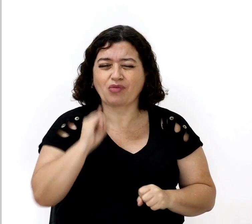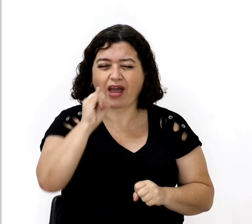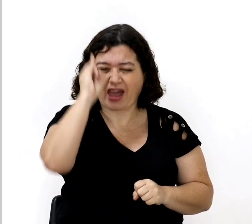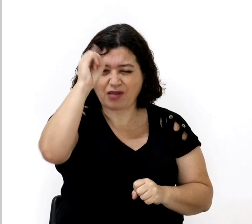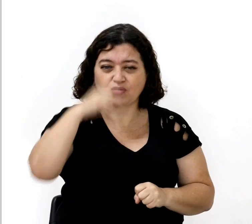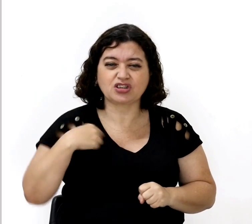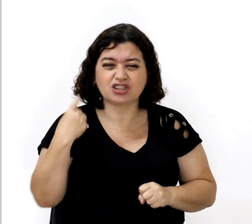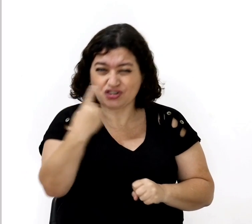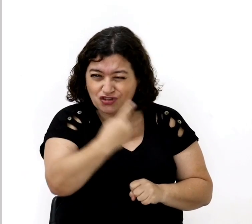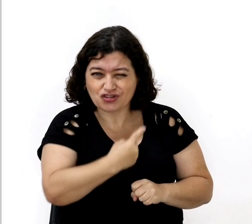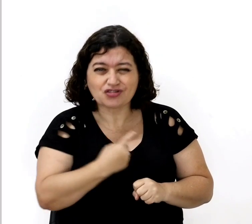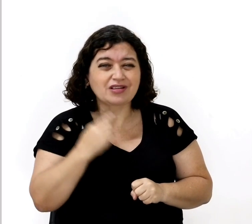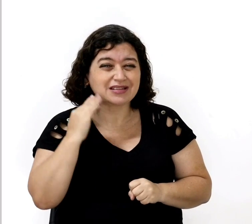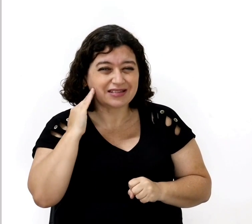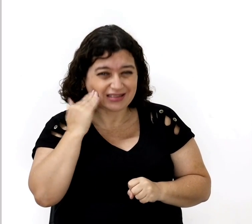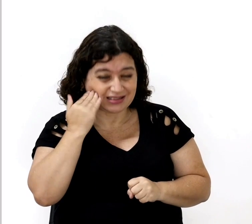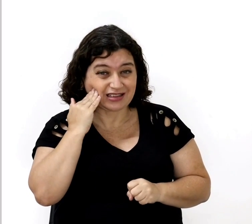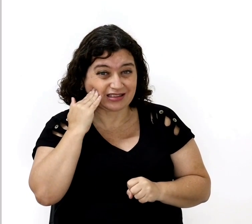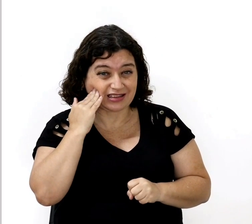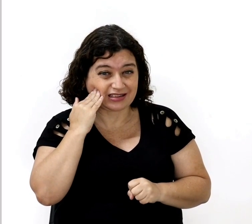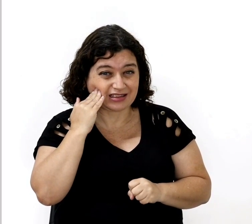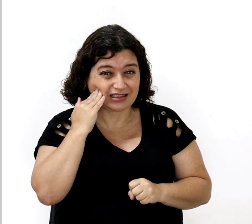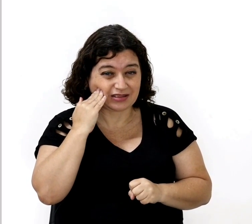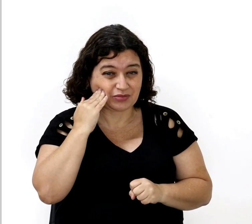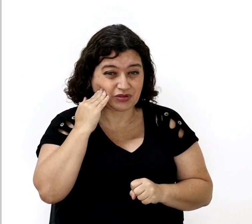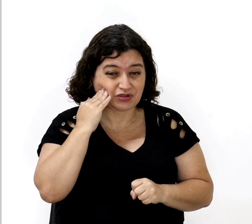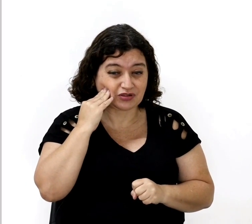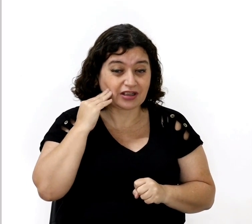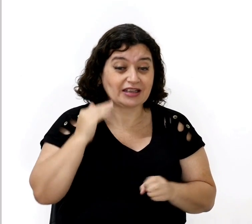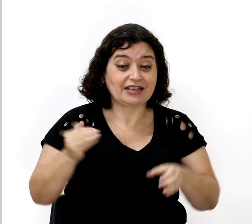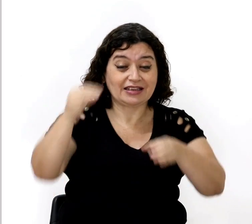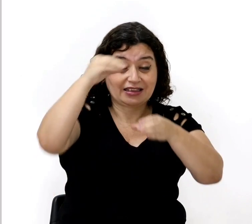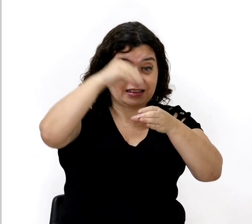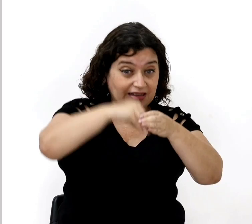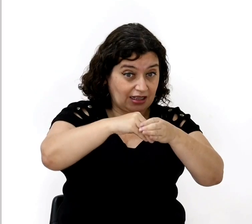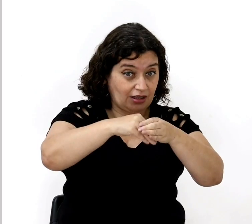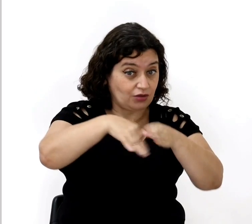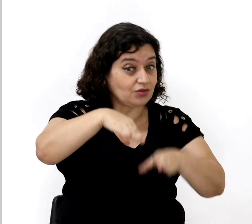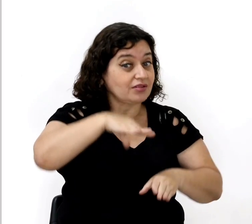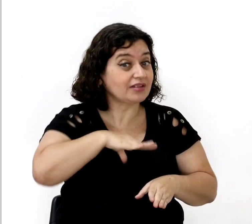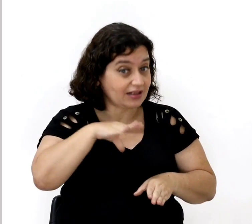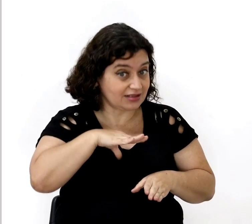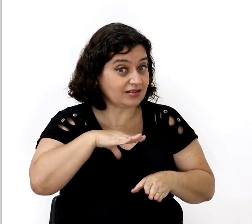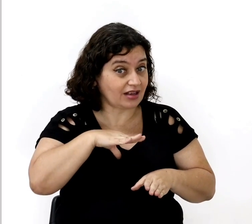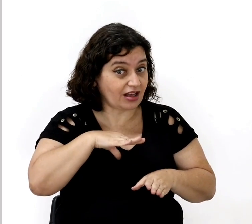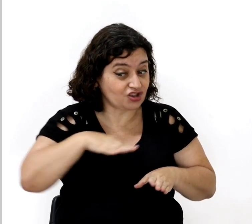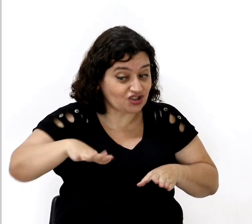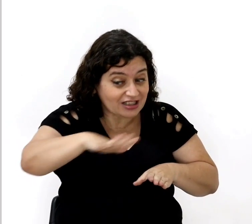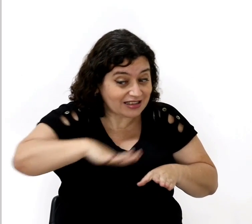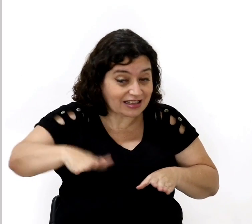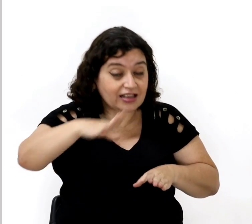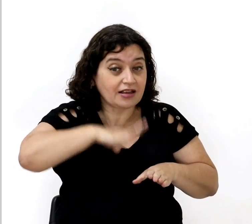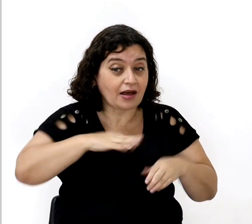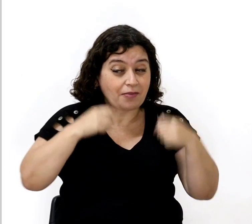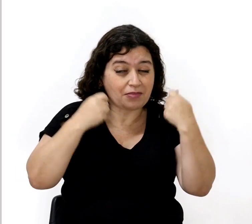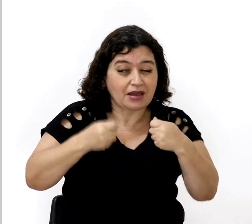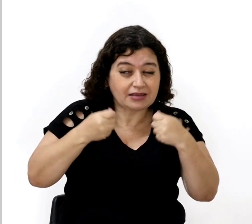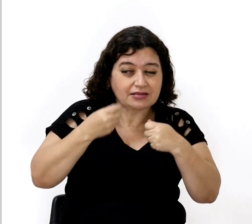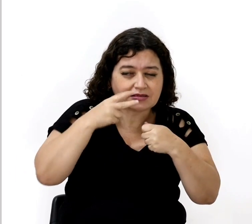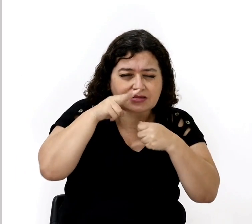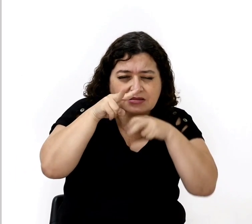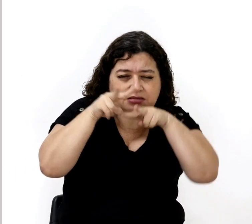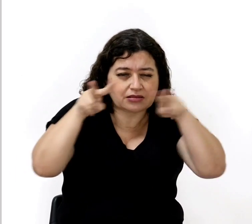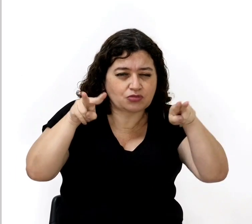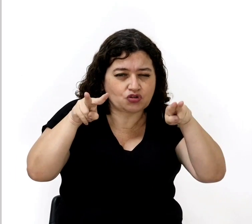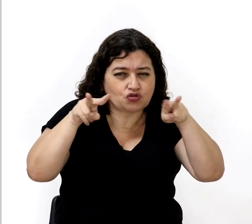é importante a gente frisar que dentro desse contexto urbano, nós precisamos de um